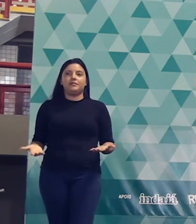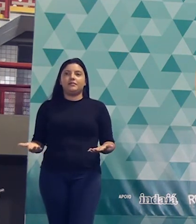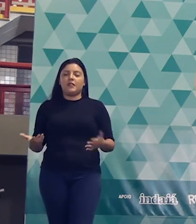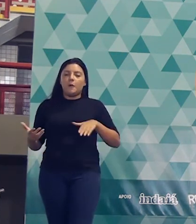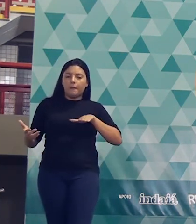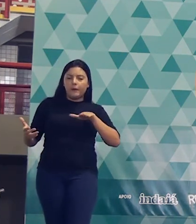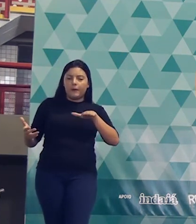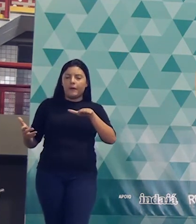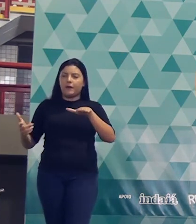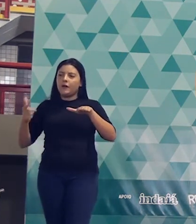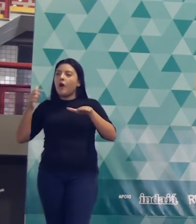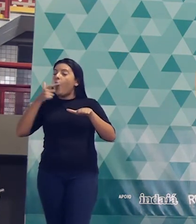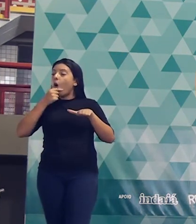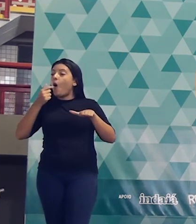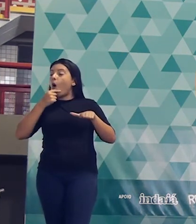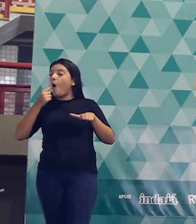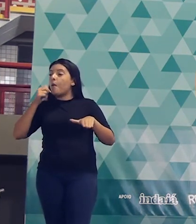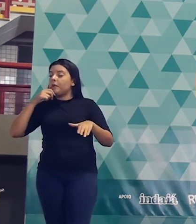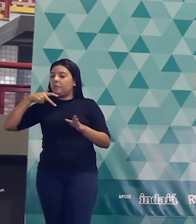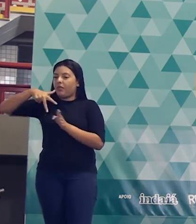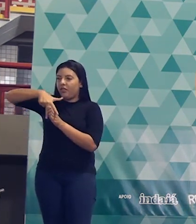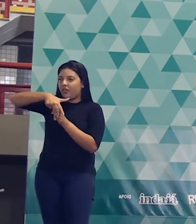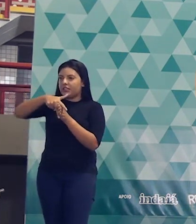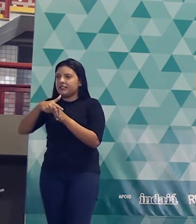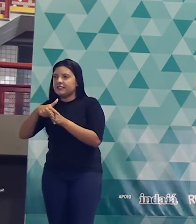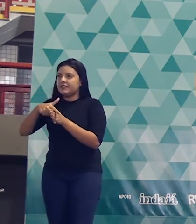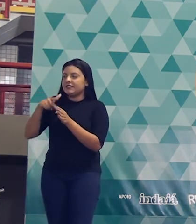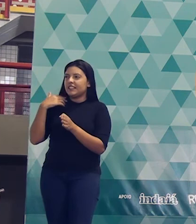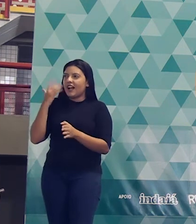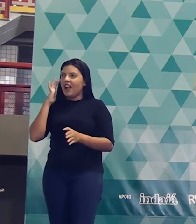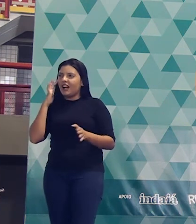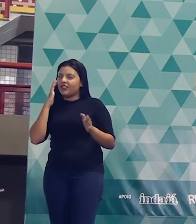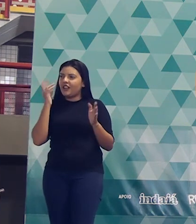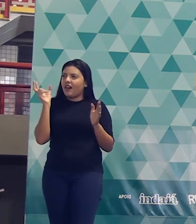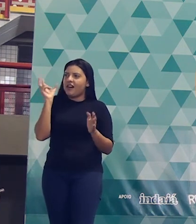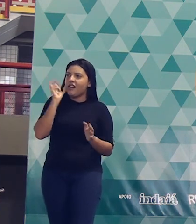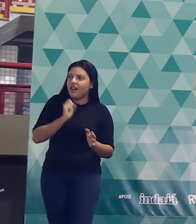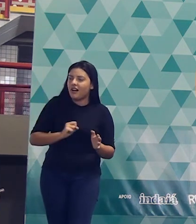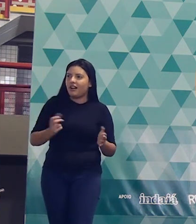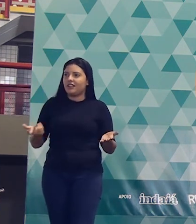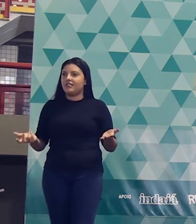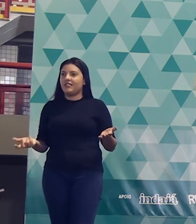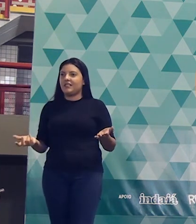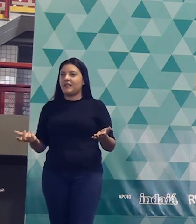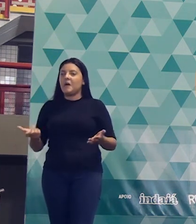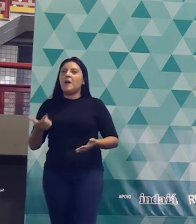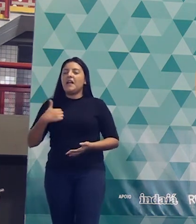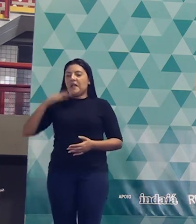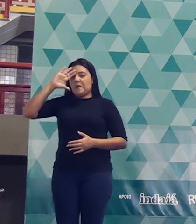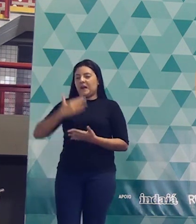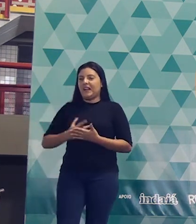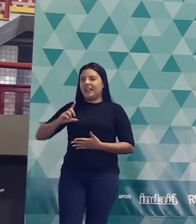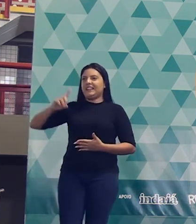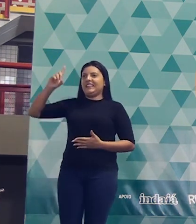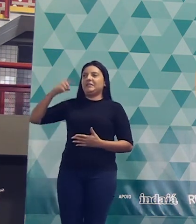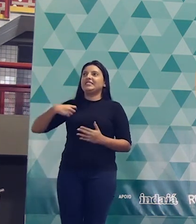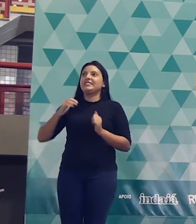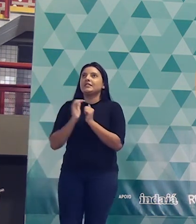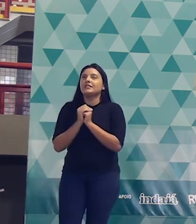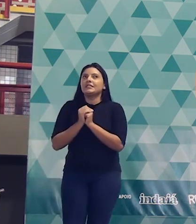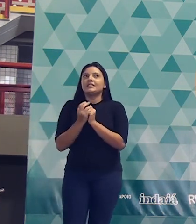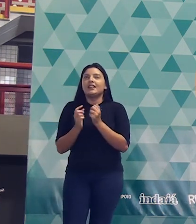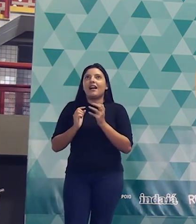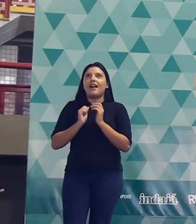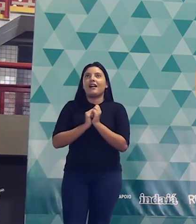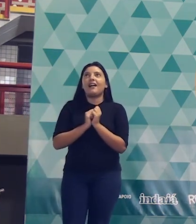Passando duas pessoas de moto suspeitas ali. Não tem um ateu que não reza, né não? Ah, meu Deus. Ah, foi o